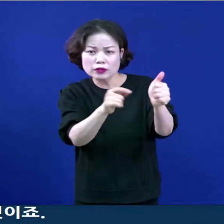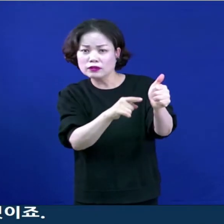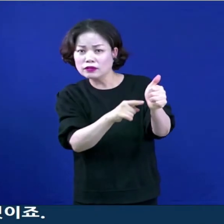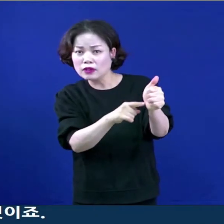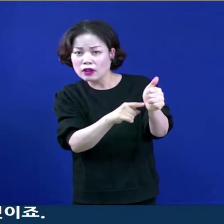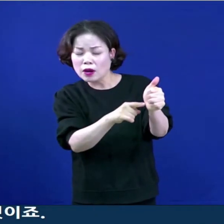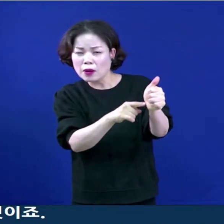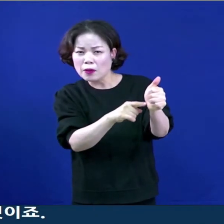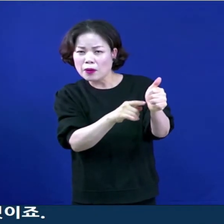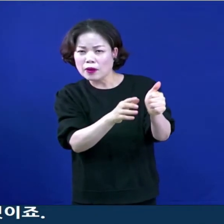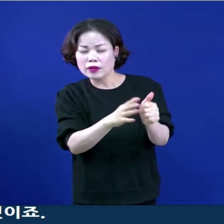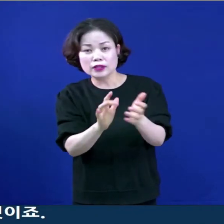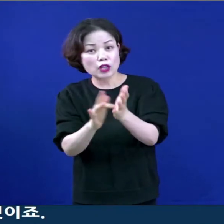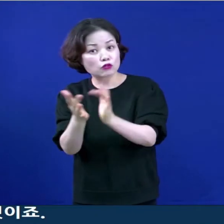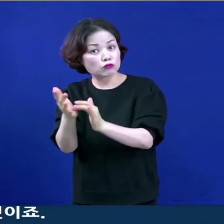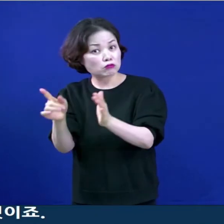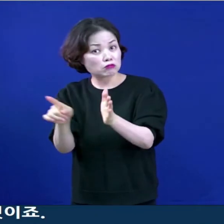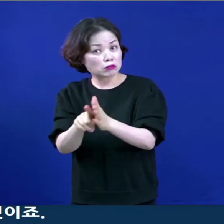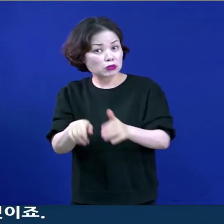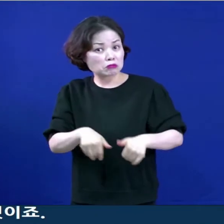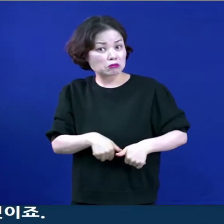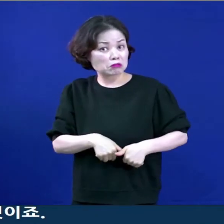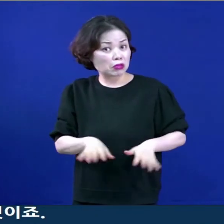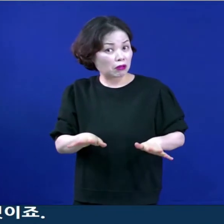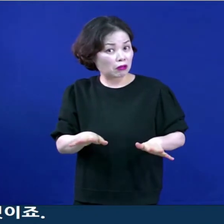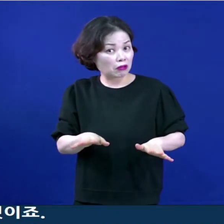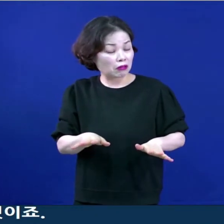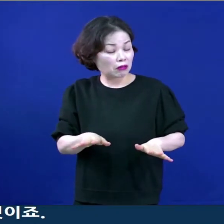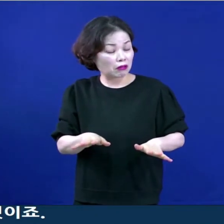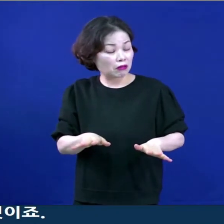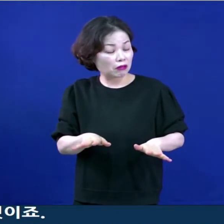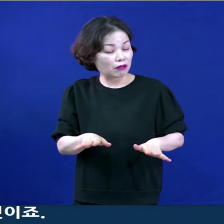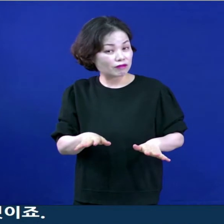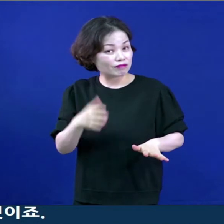사람은 예수님 믿을 필요가